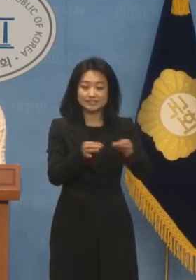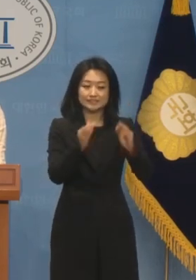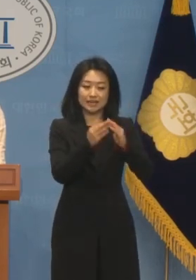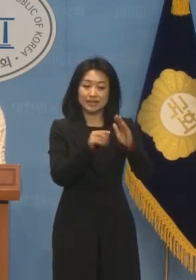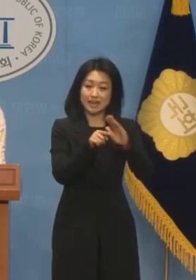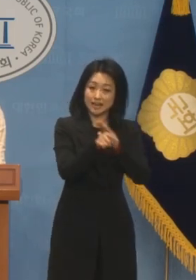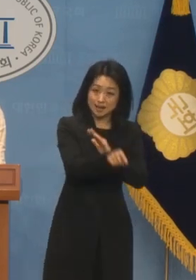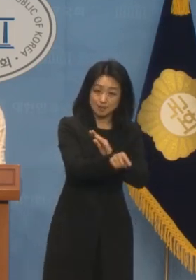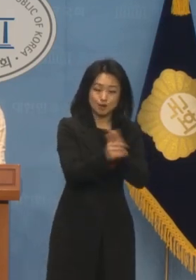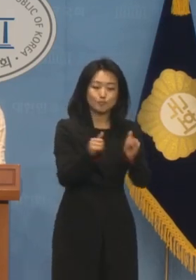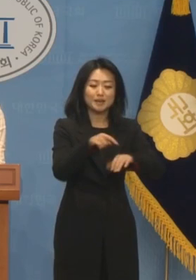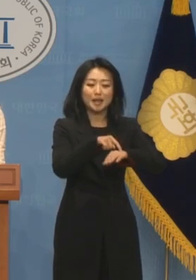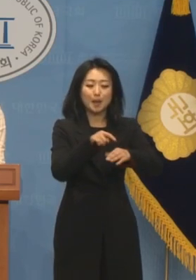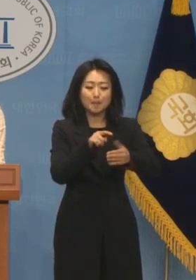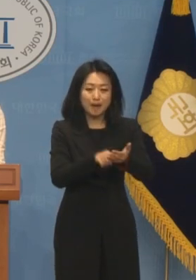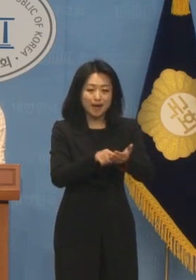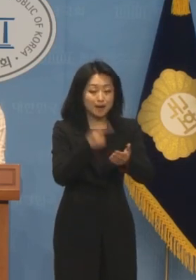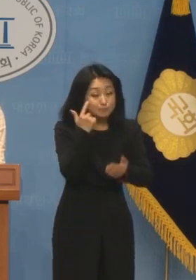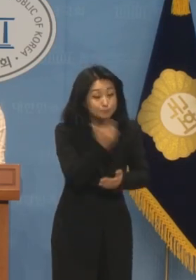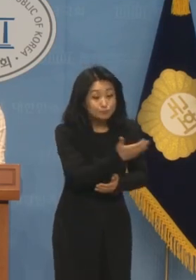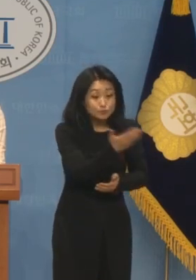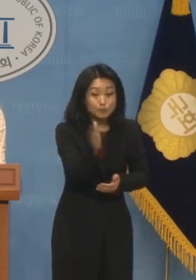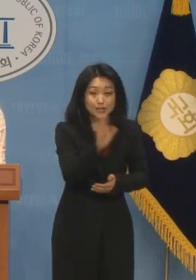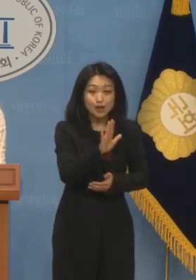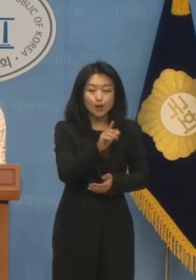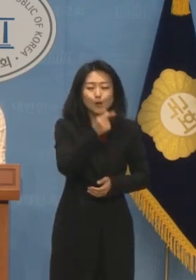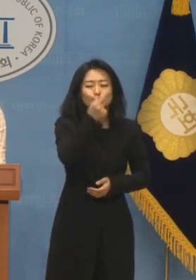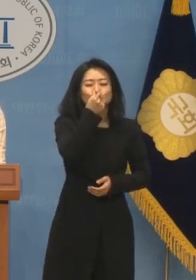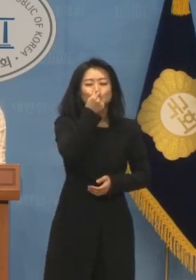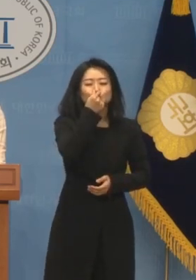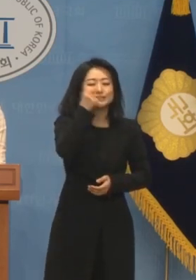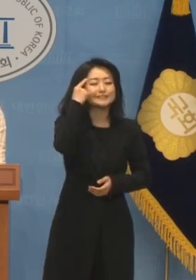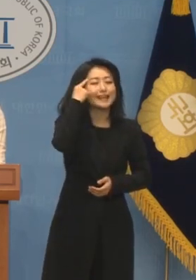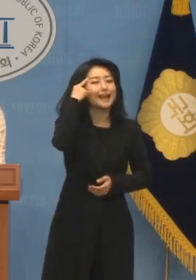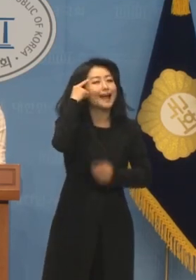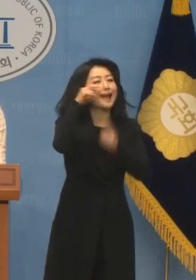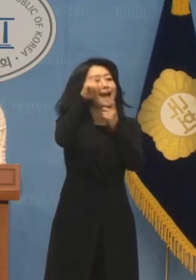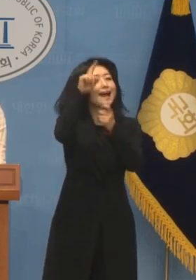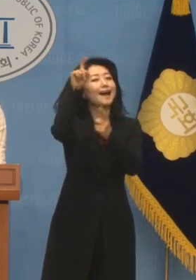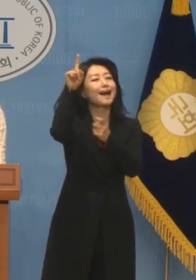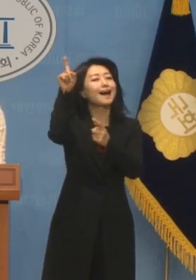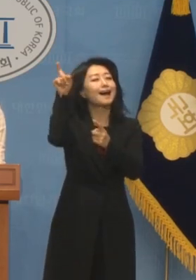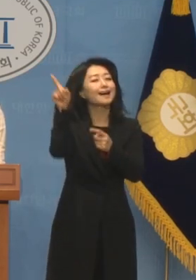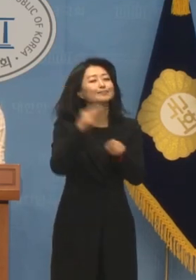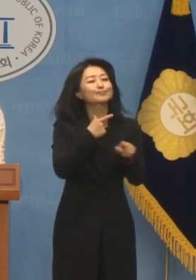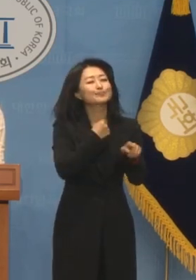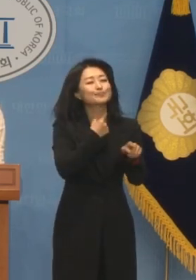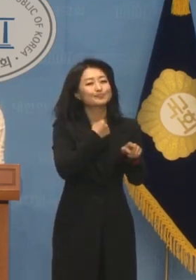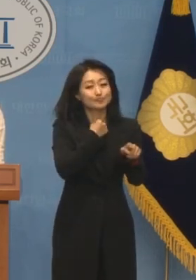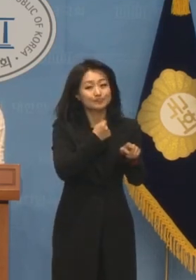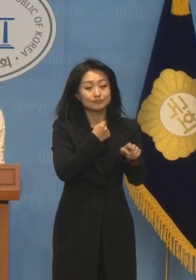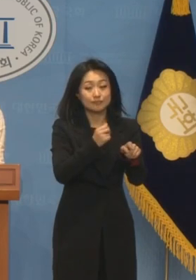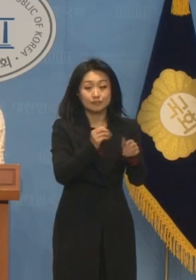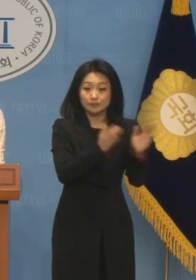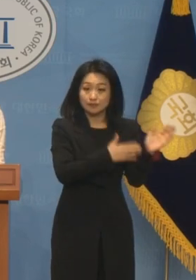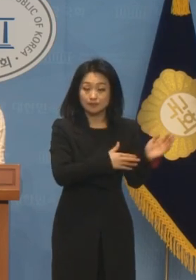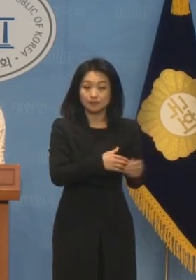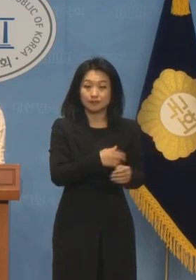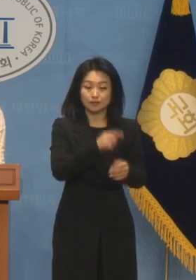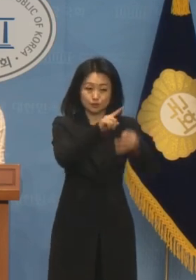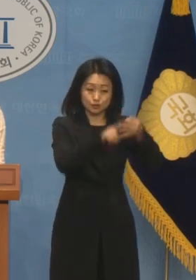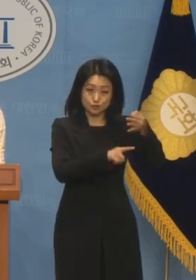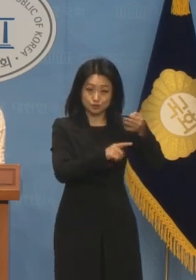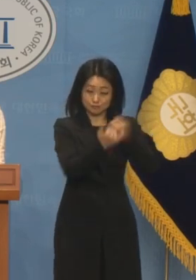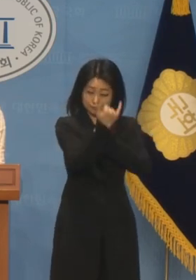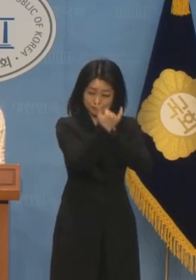가면 민심을 챙기기보다는 소주 생각이 간절하고 평소 즐겨보던 친윤 방송인들을